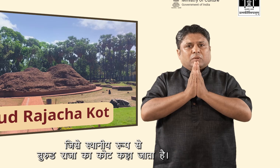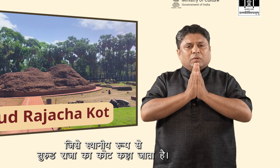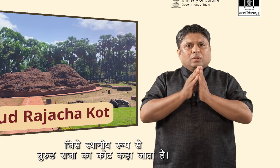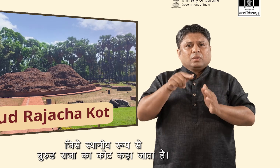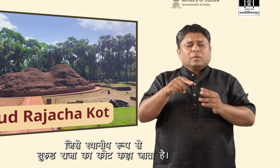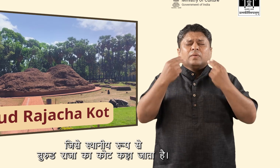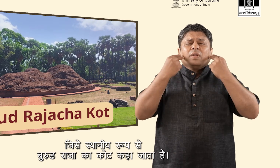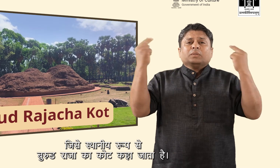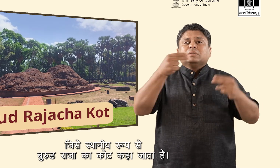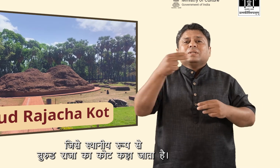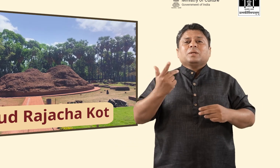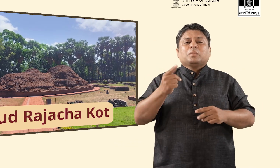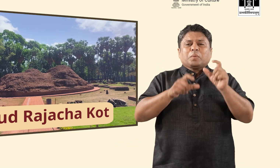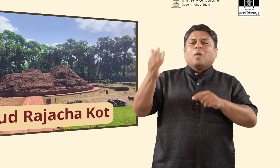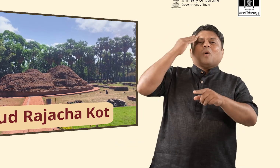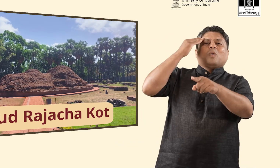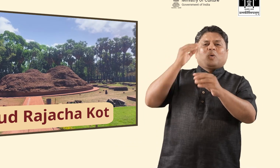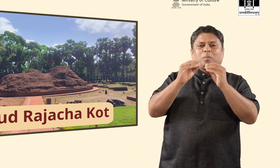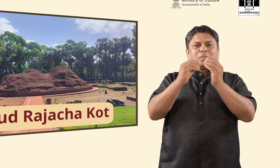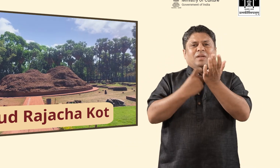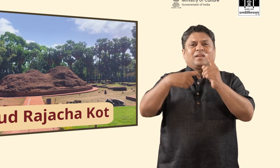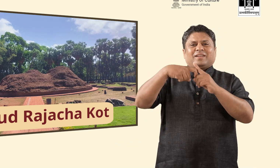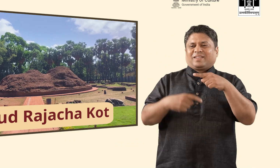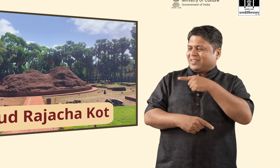बुरुड राजा का कोट कहा जाता है।